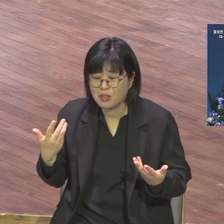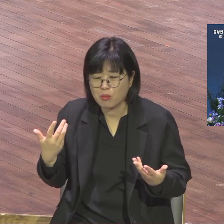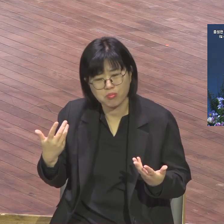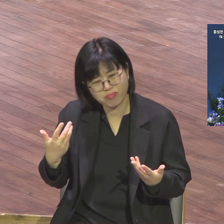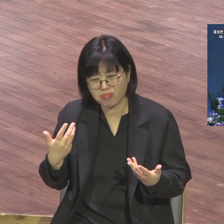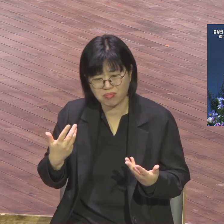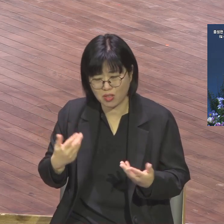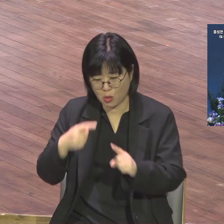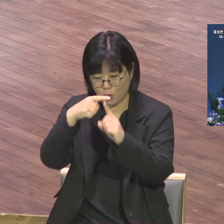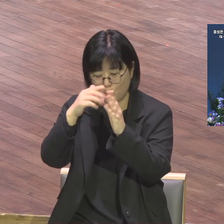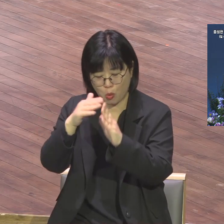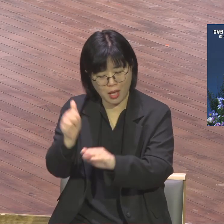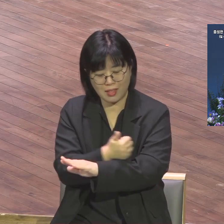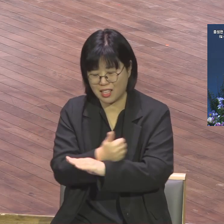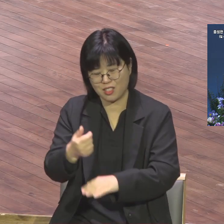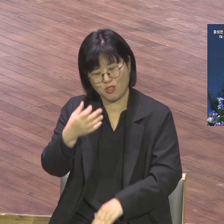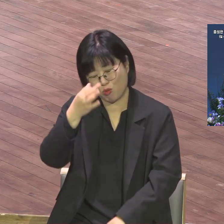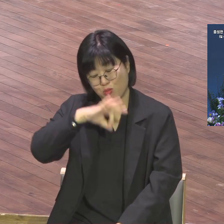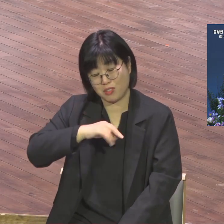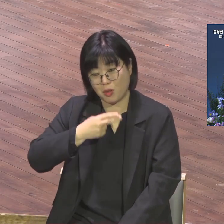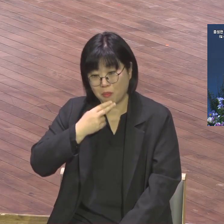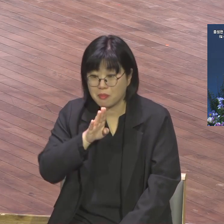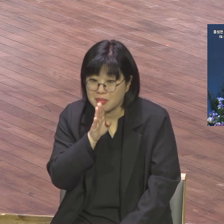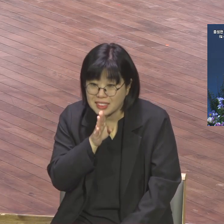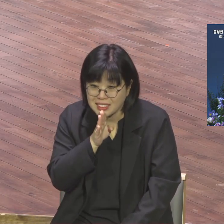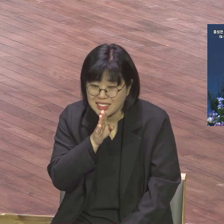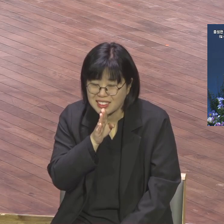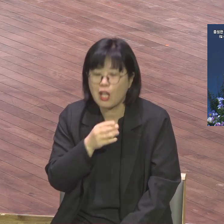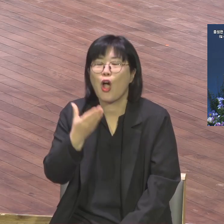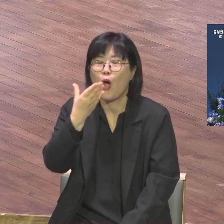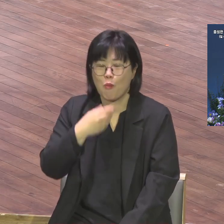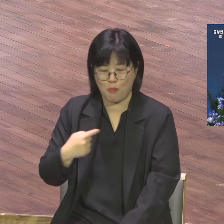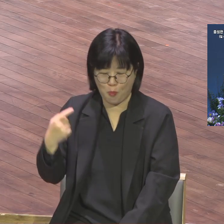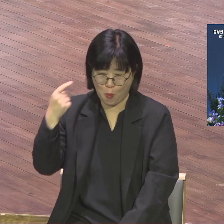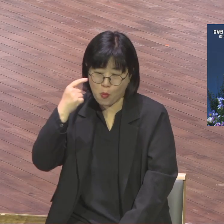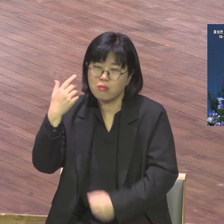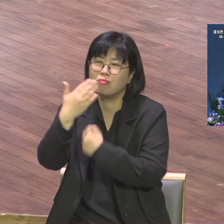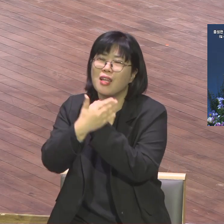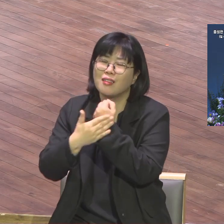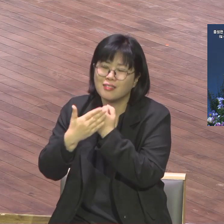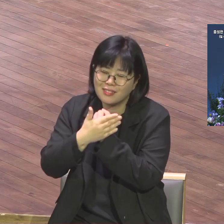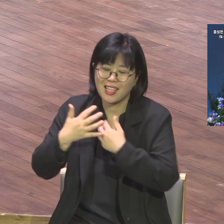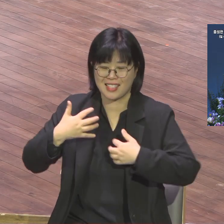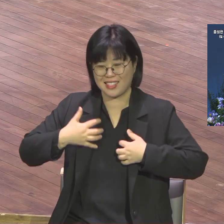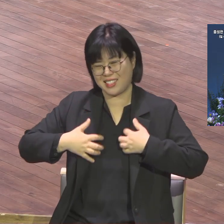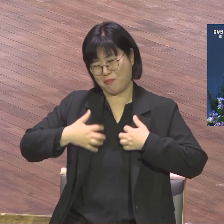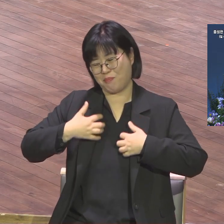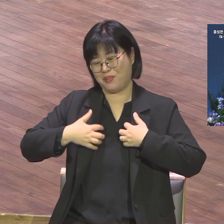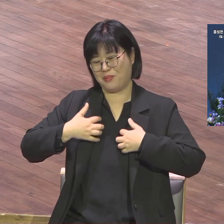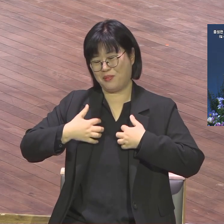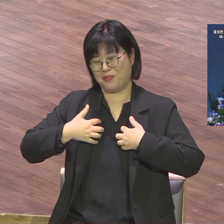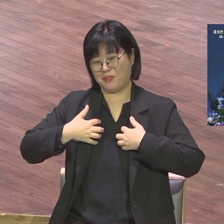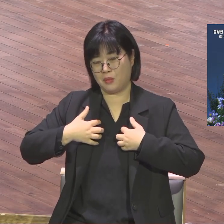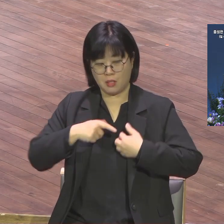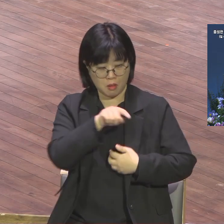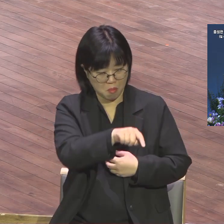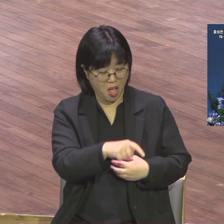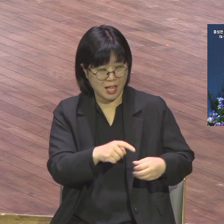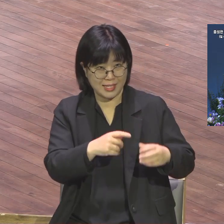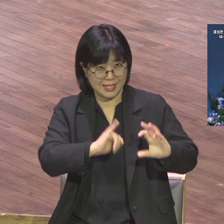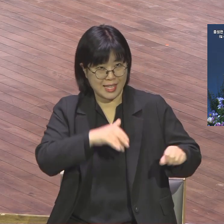이 제목도 아멘이 되지. 아멘. 복음으로. 그래서 복음으로 단서입니다. 복음으로. 유행가가